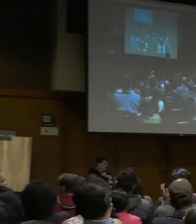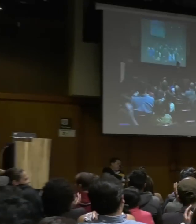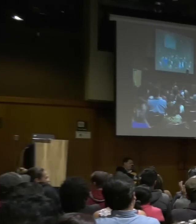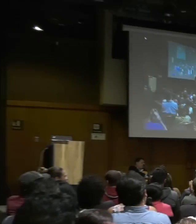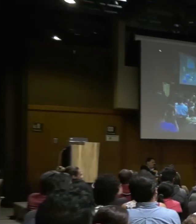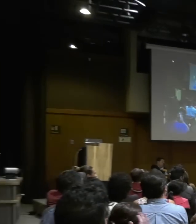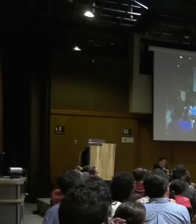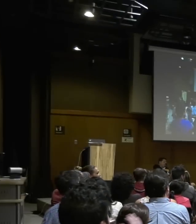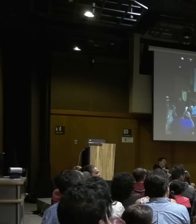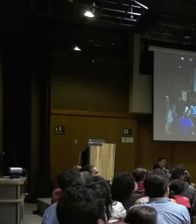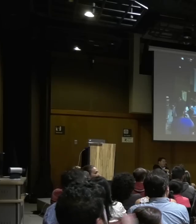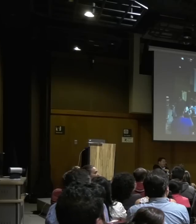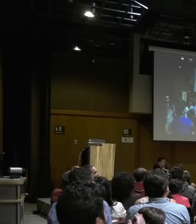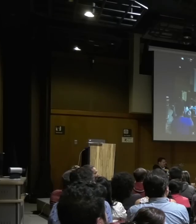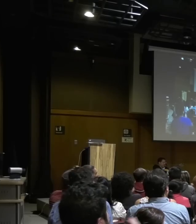anécdota